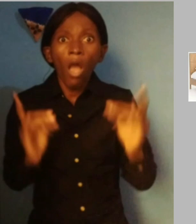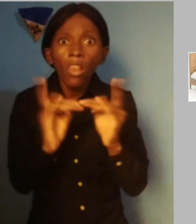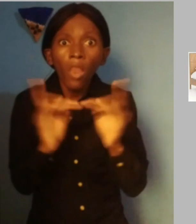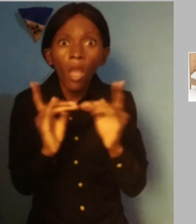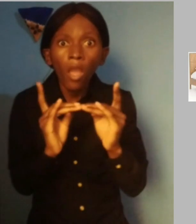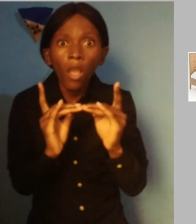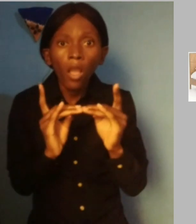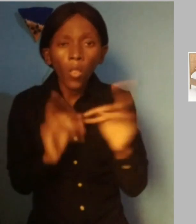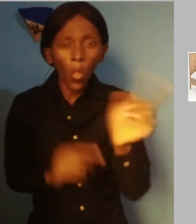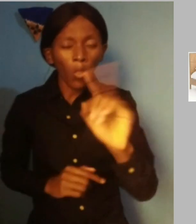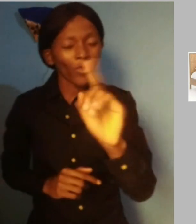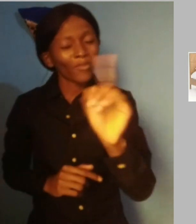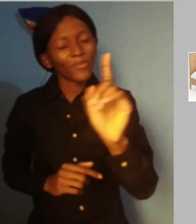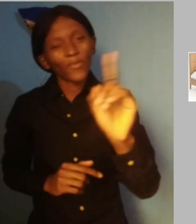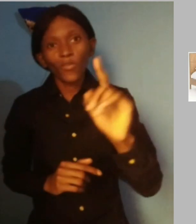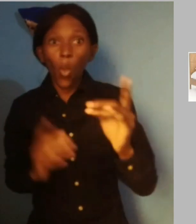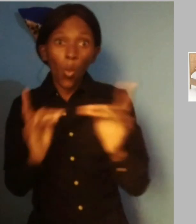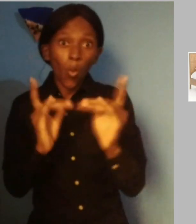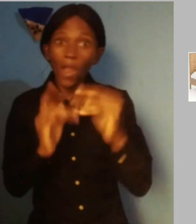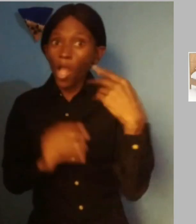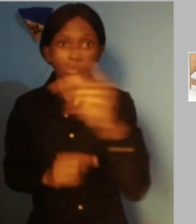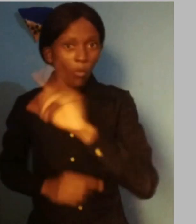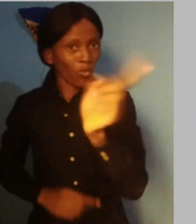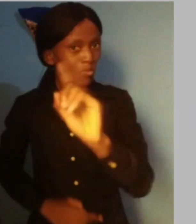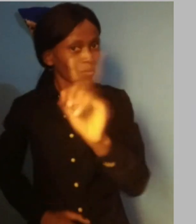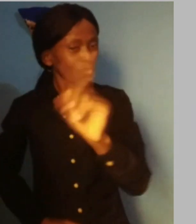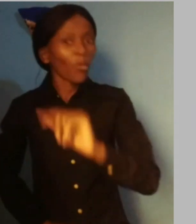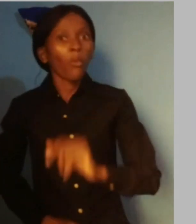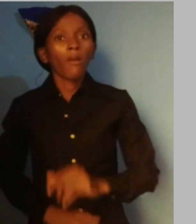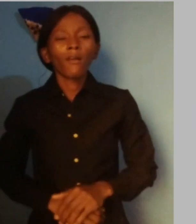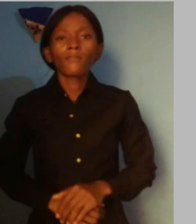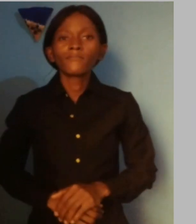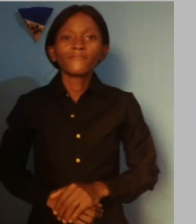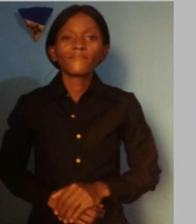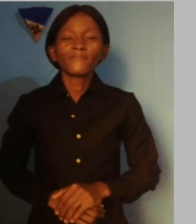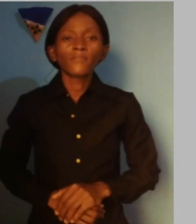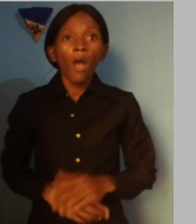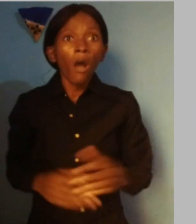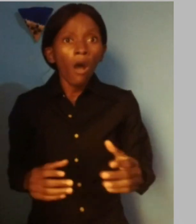Un lit? Non, il ne s'agit pas du lit sur lequel tu dors.